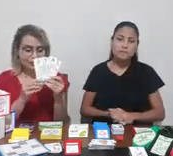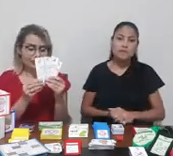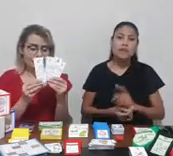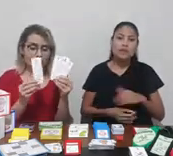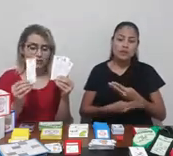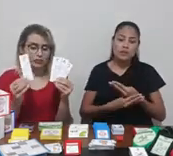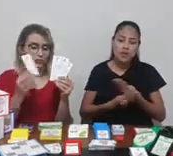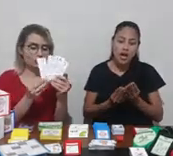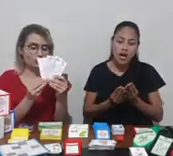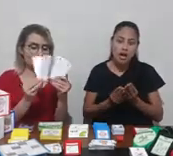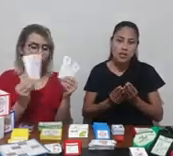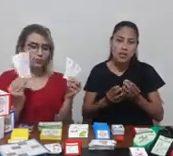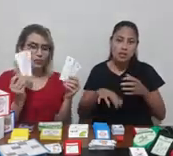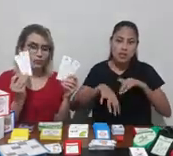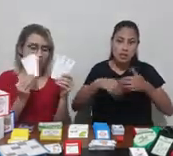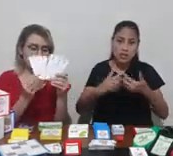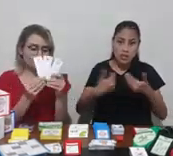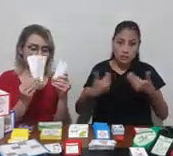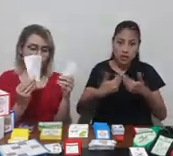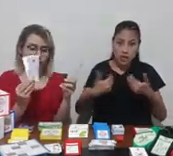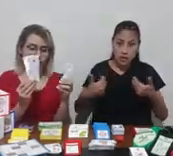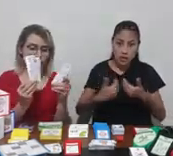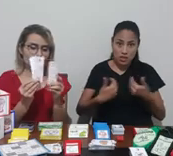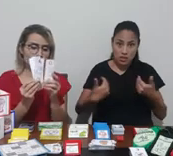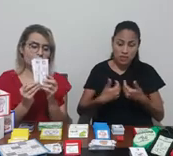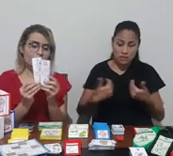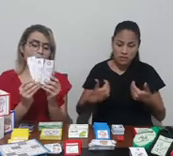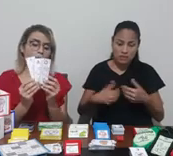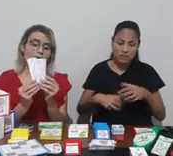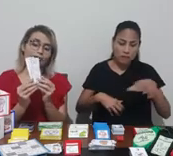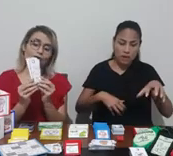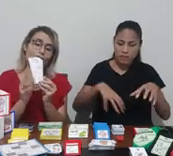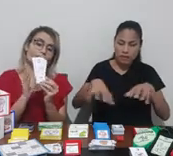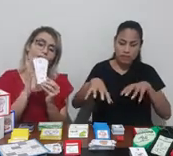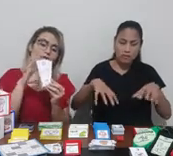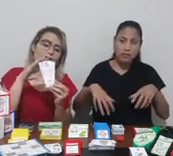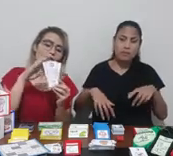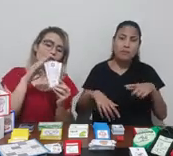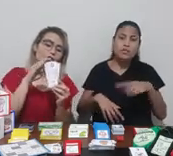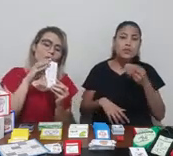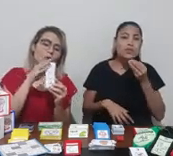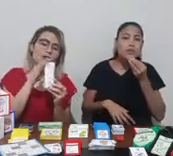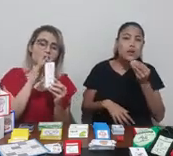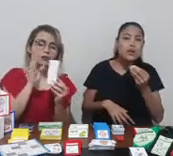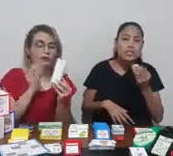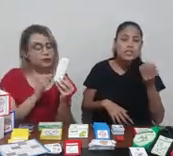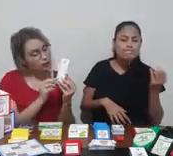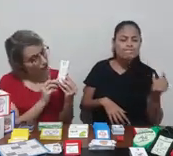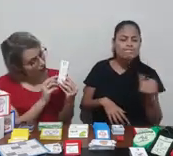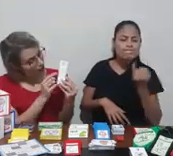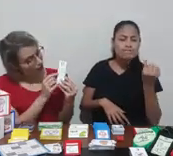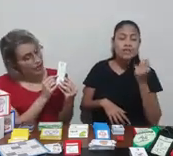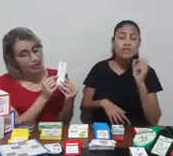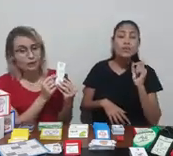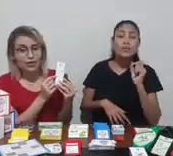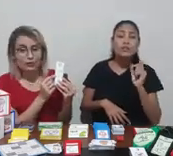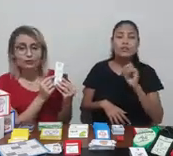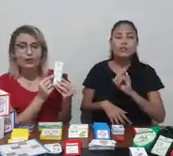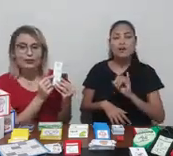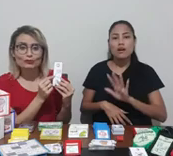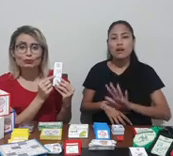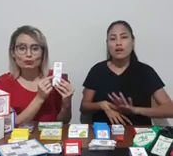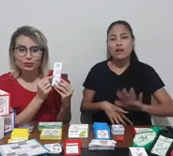cartas separadas, ou seja, tudo separado, certo? Mas eu tenho uma dica muito importante, que é a